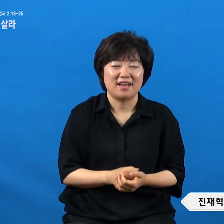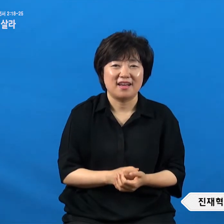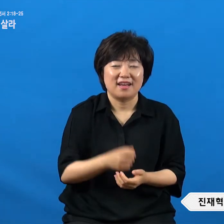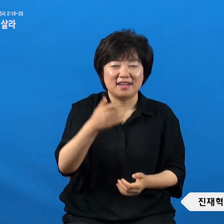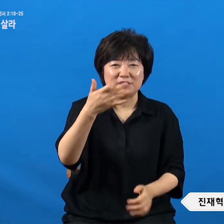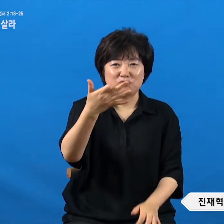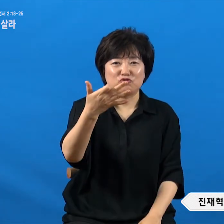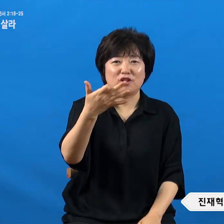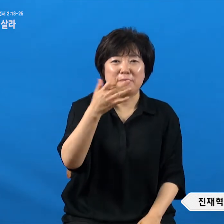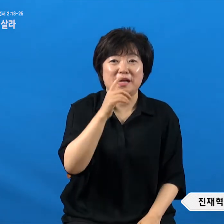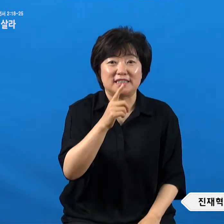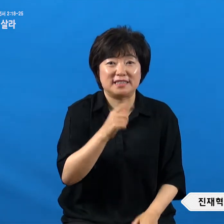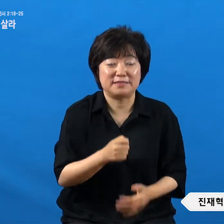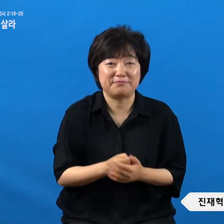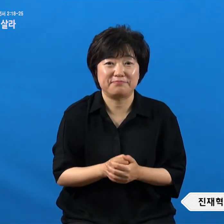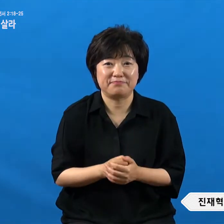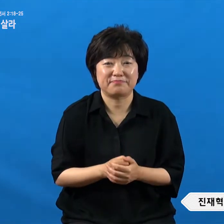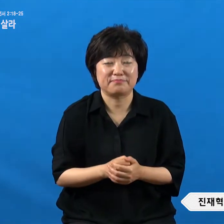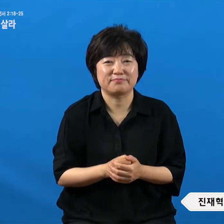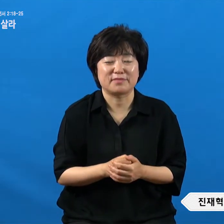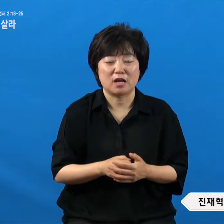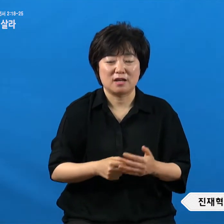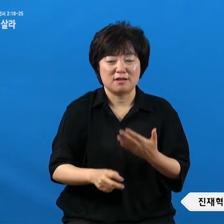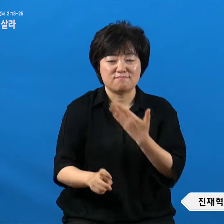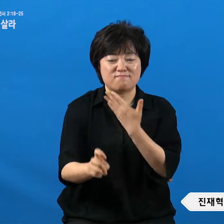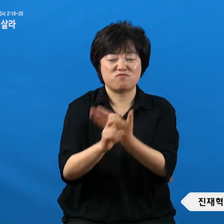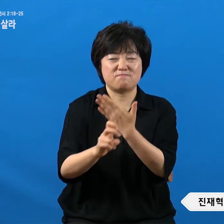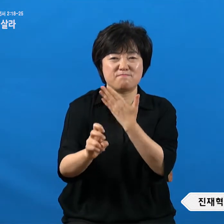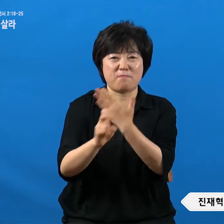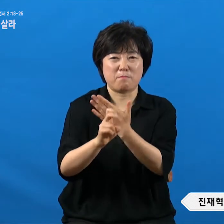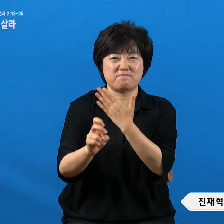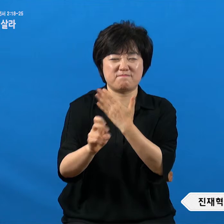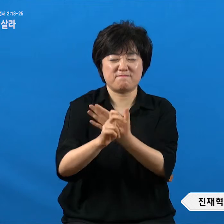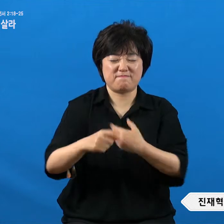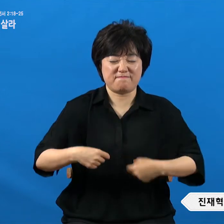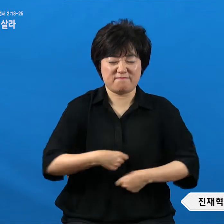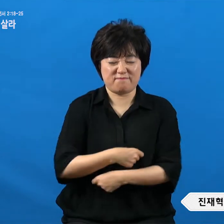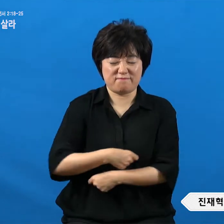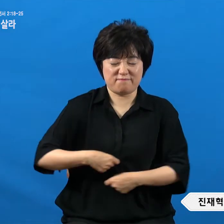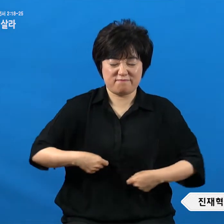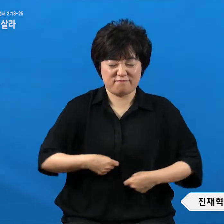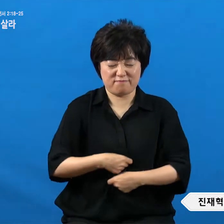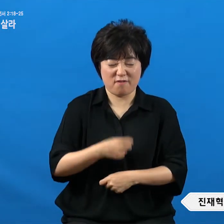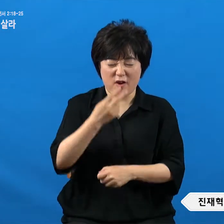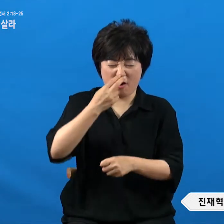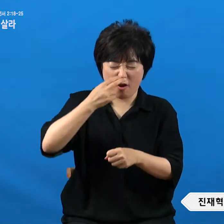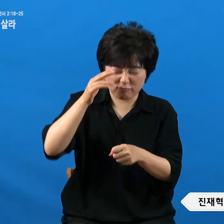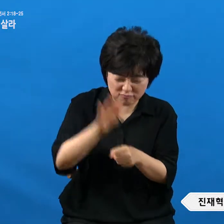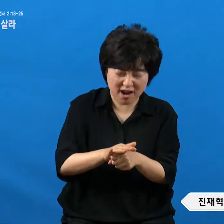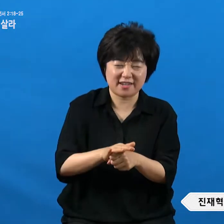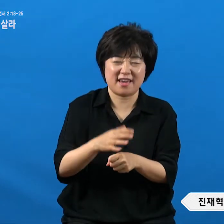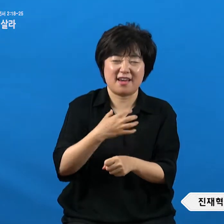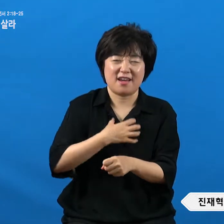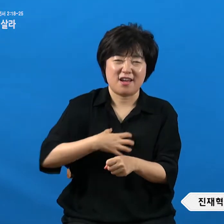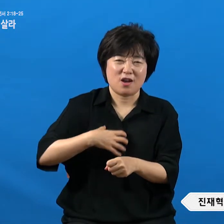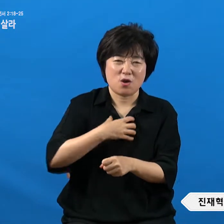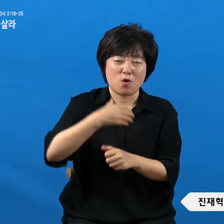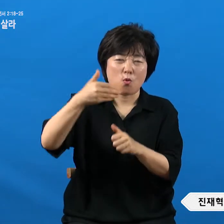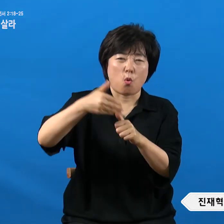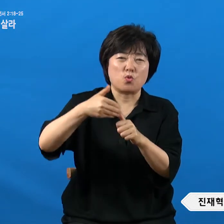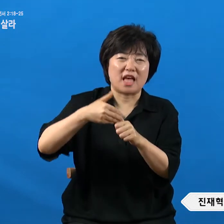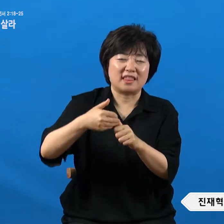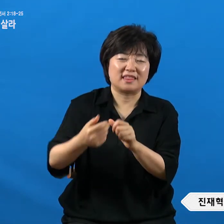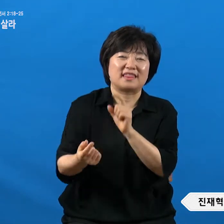말씀을 19절에 이렇게 표현합니다. 부당하게 고난을 받아도. 그렇습니다.